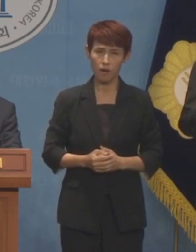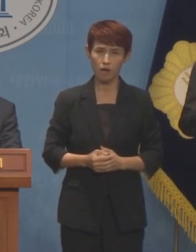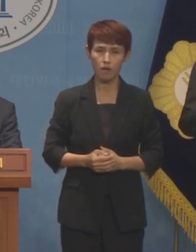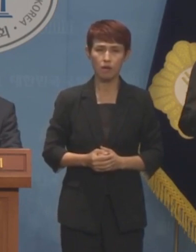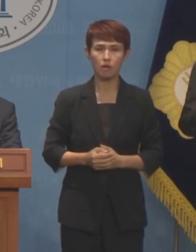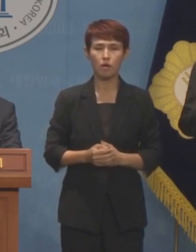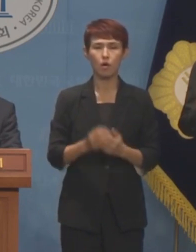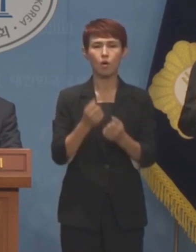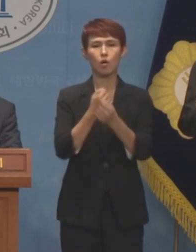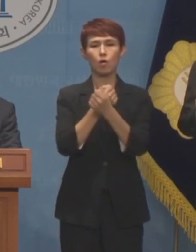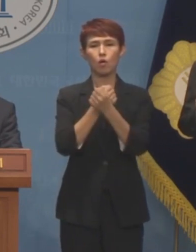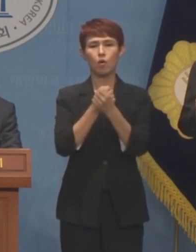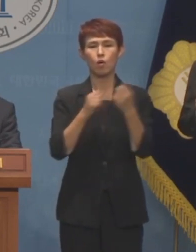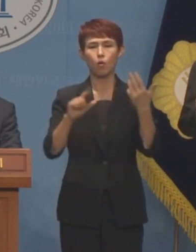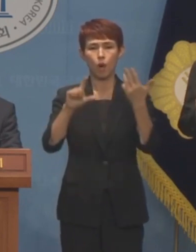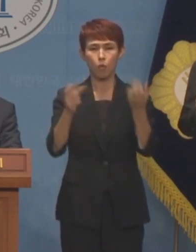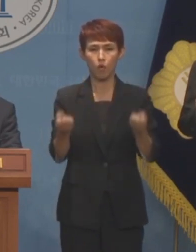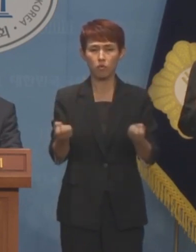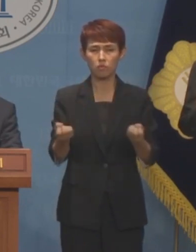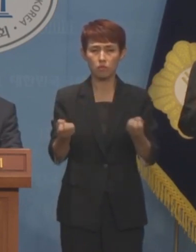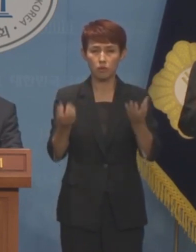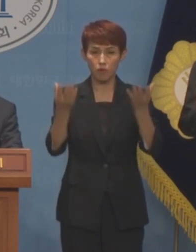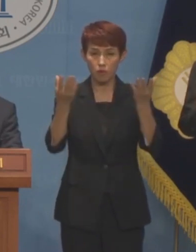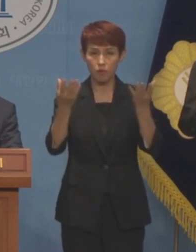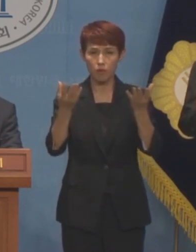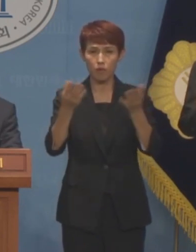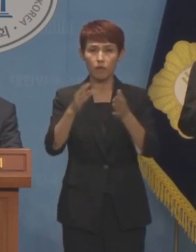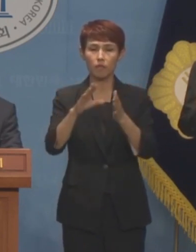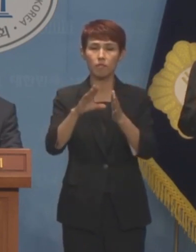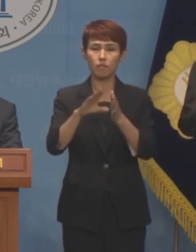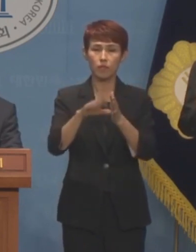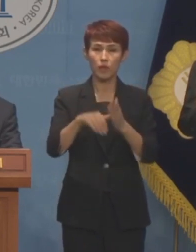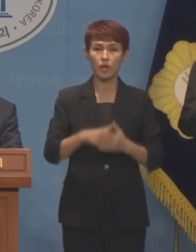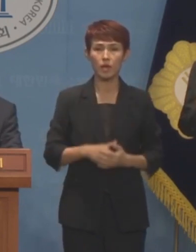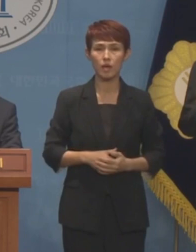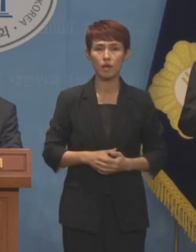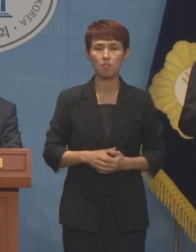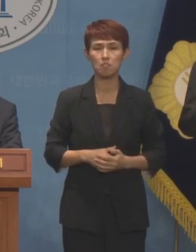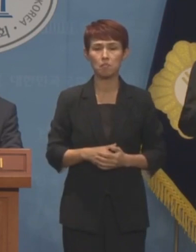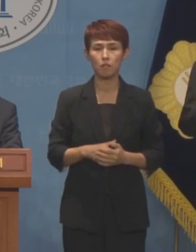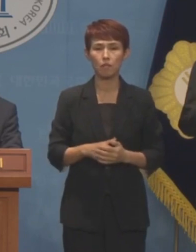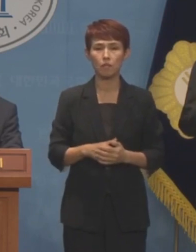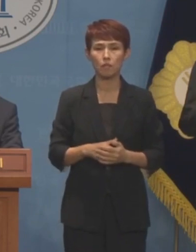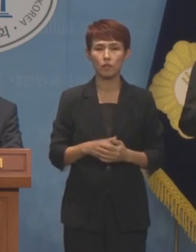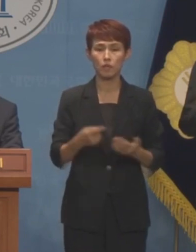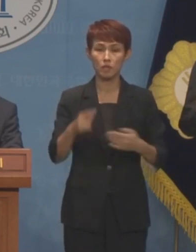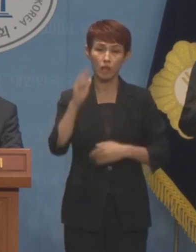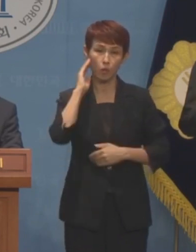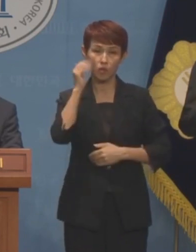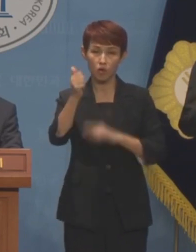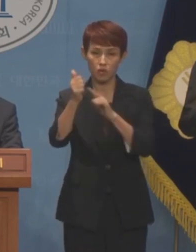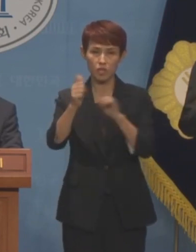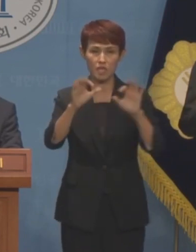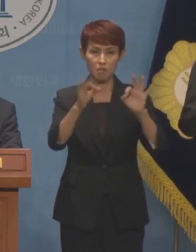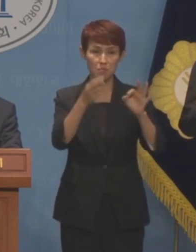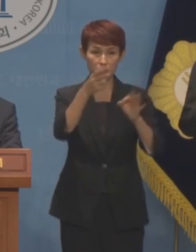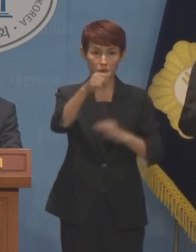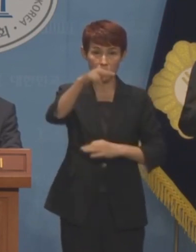광복절 경축식을 변환간 취소시킨 김 관장에 대해 결격 사유가 없다는 대통령실 너무